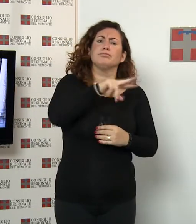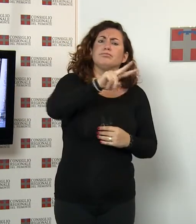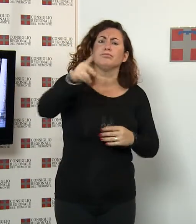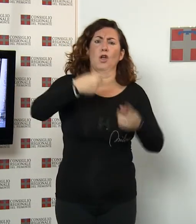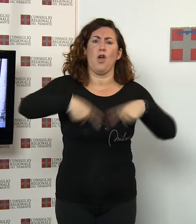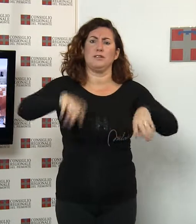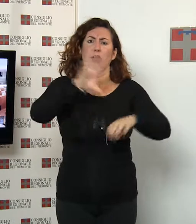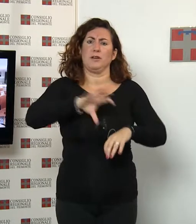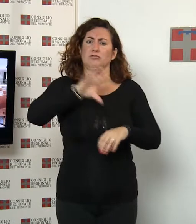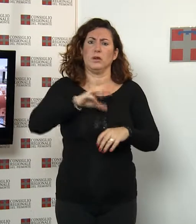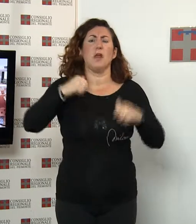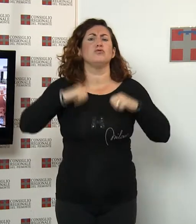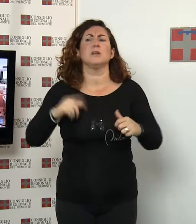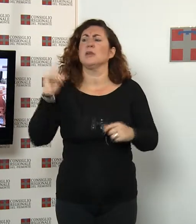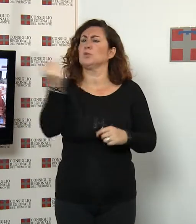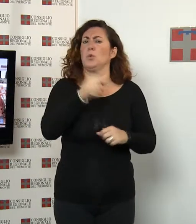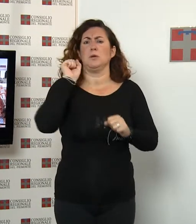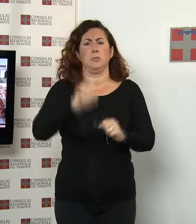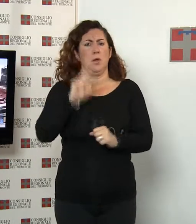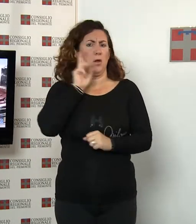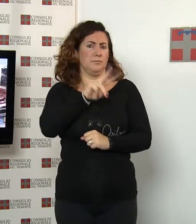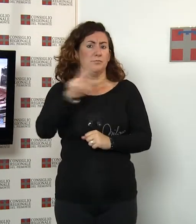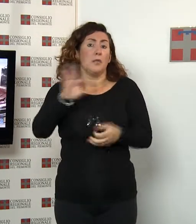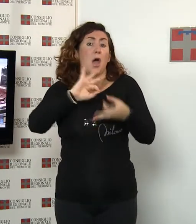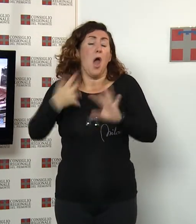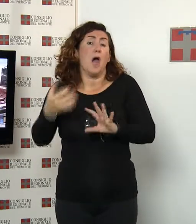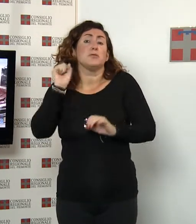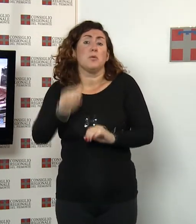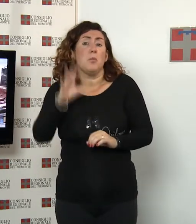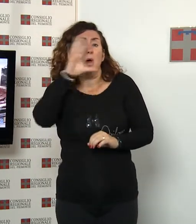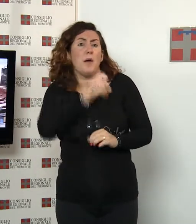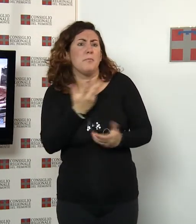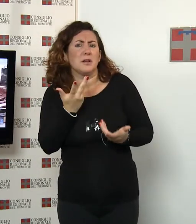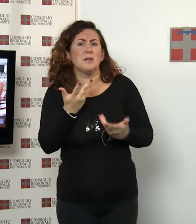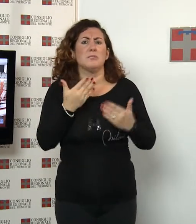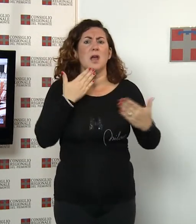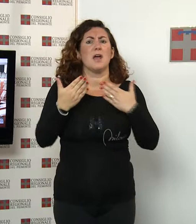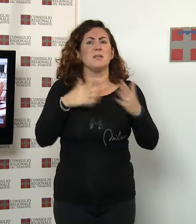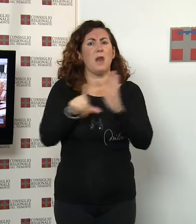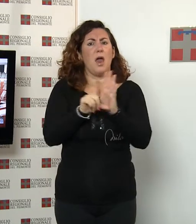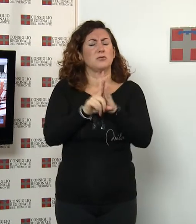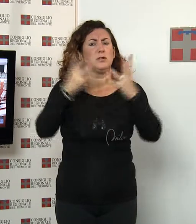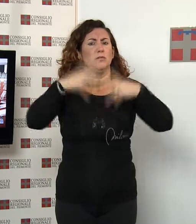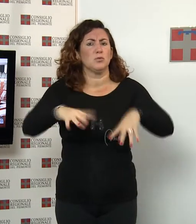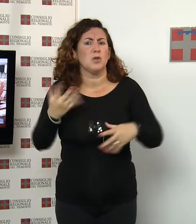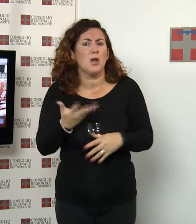aperte a tutti i cittadini un'occasione per conoscere da vicino il funzionamento dell'assemblea legislativa e le sue attività